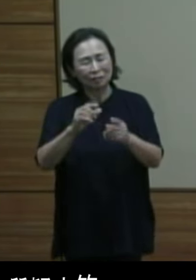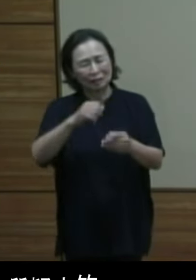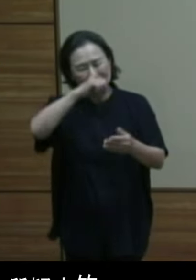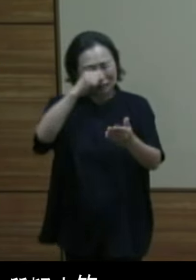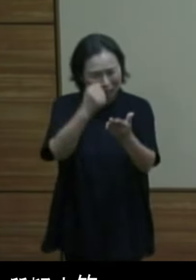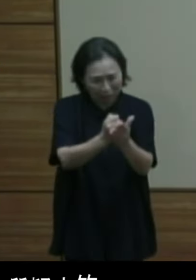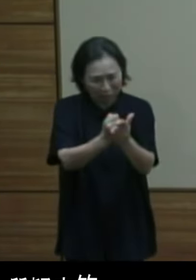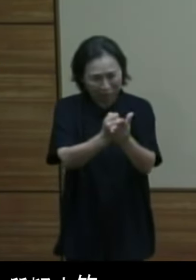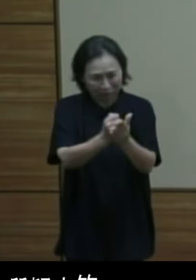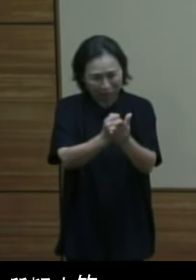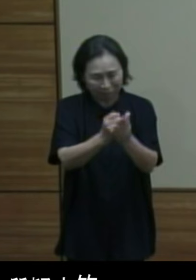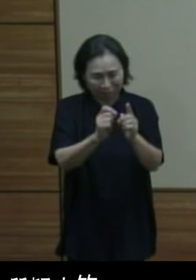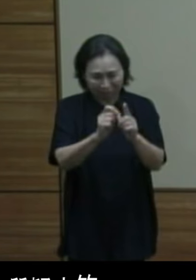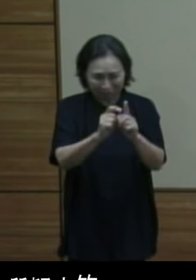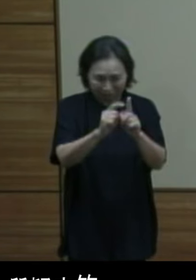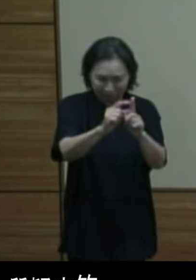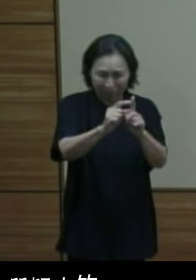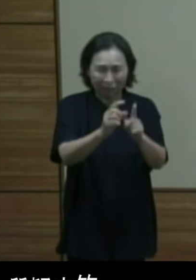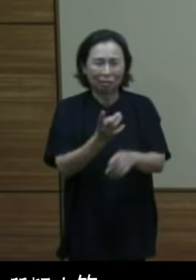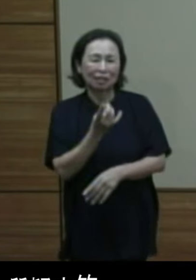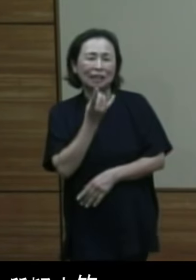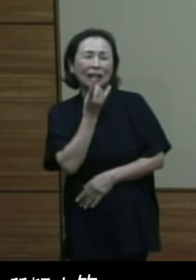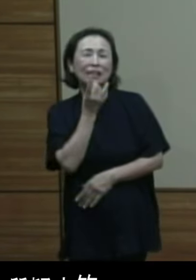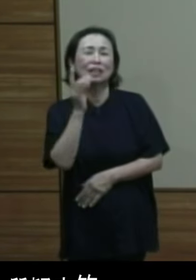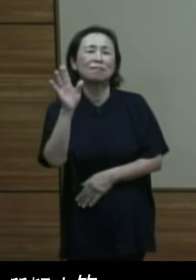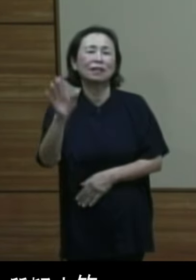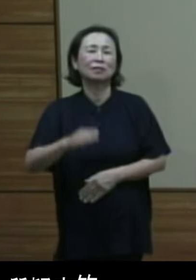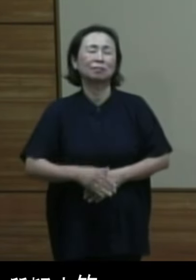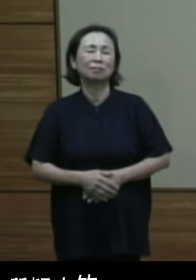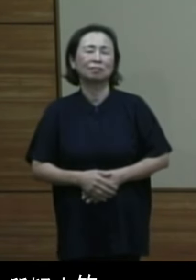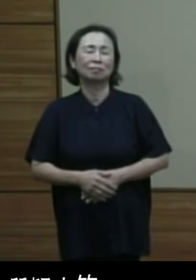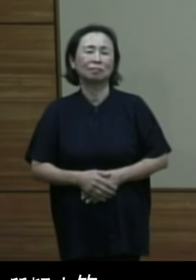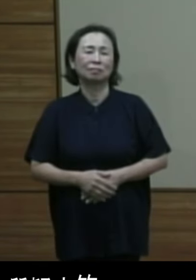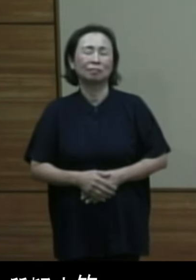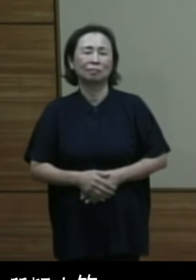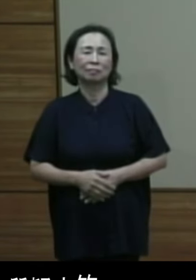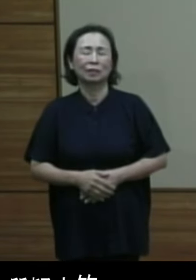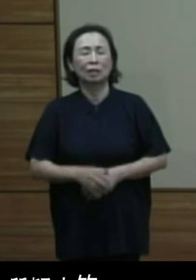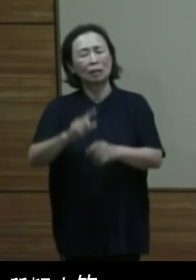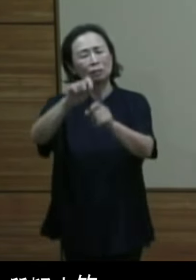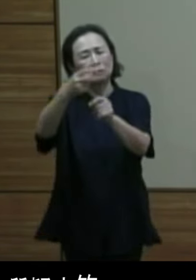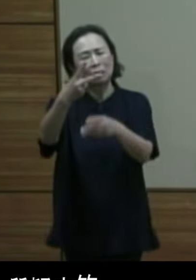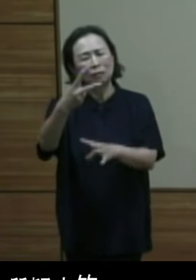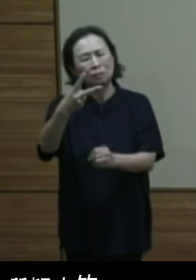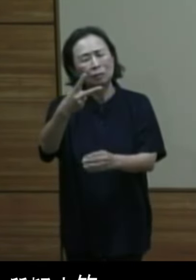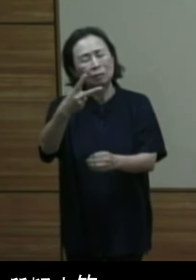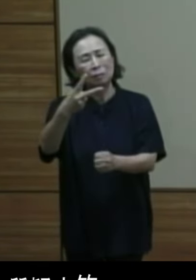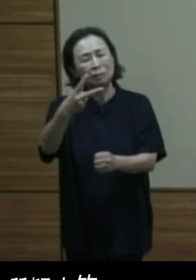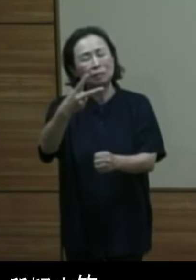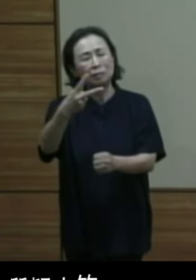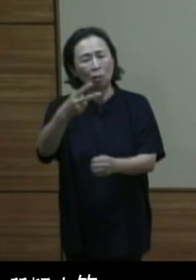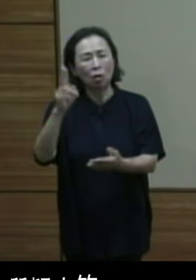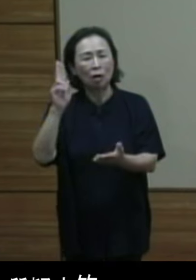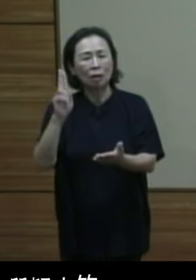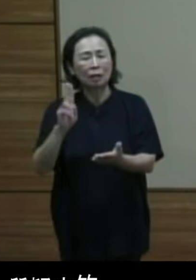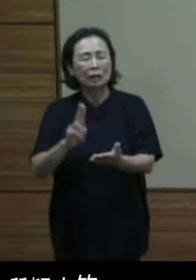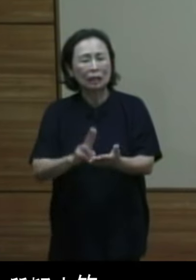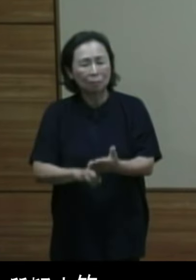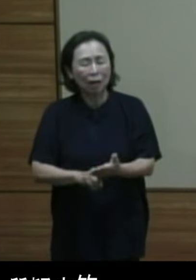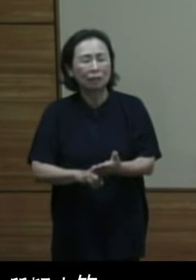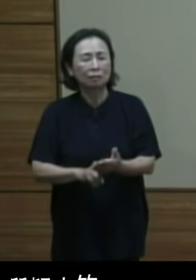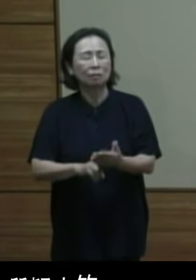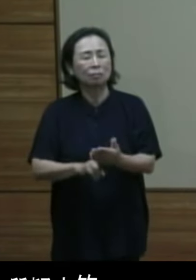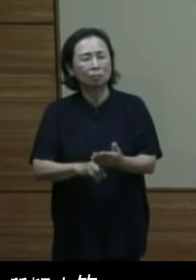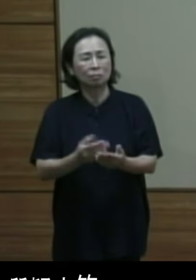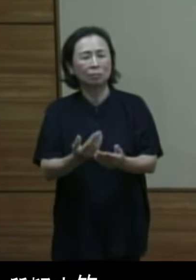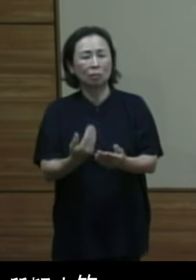るのではないかと期待も高まっております。なお12月、日にちが決まりますことも前提です